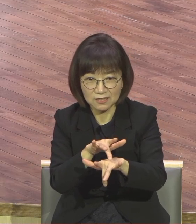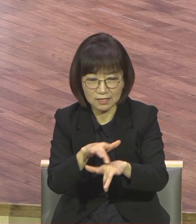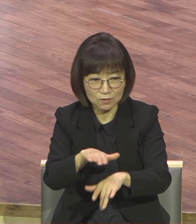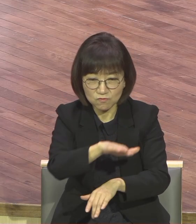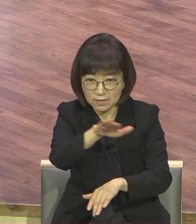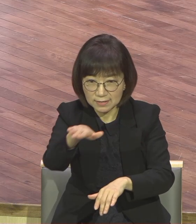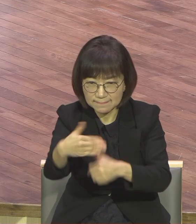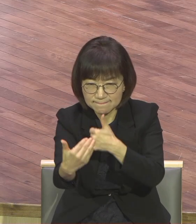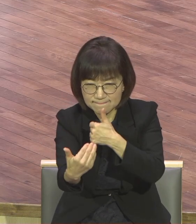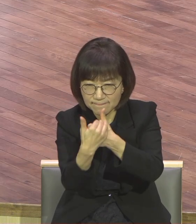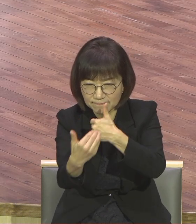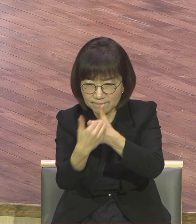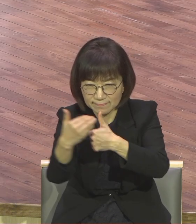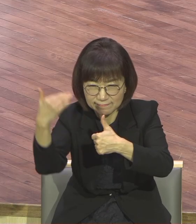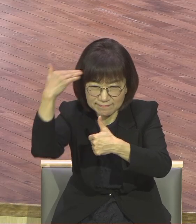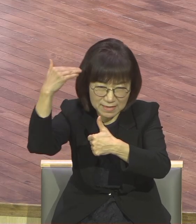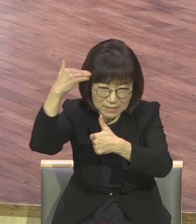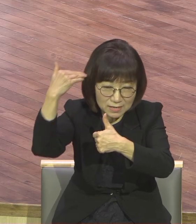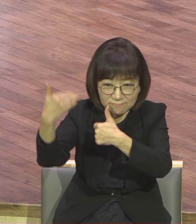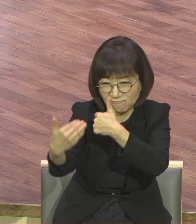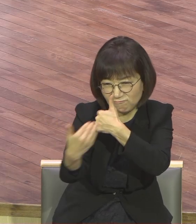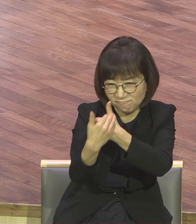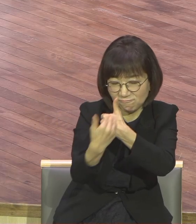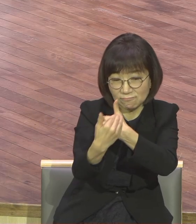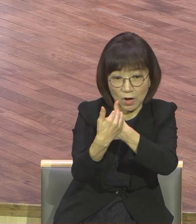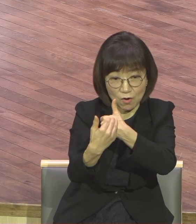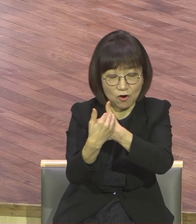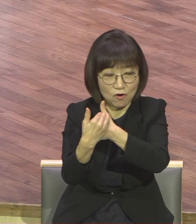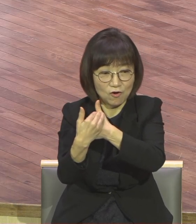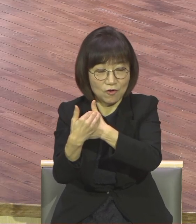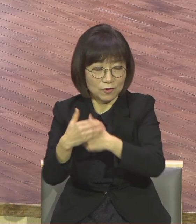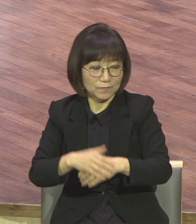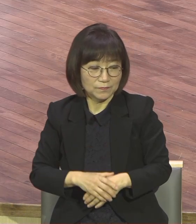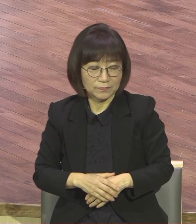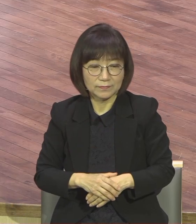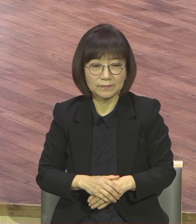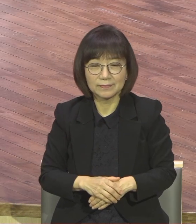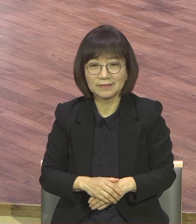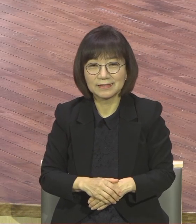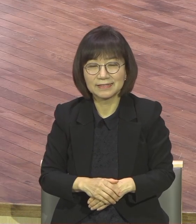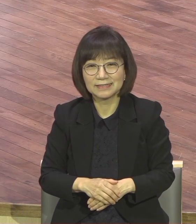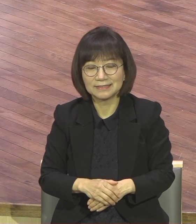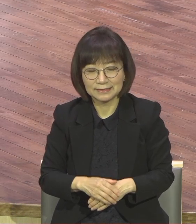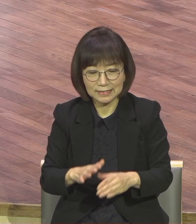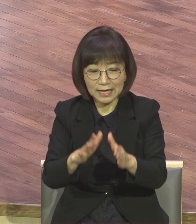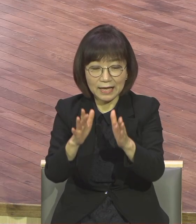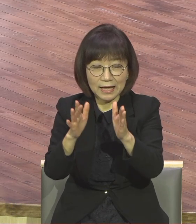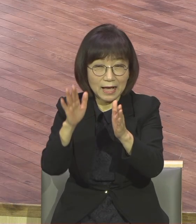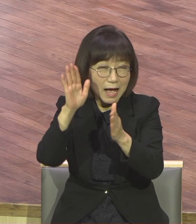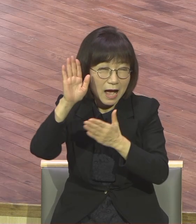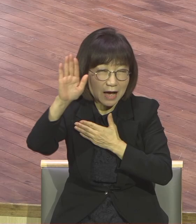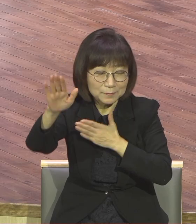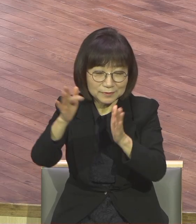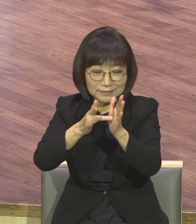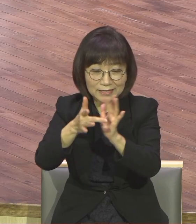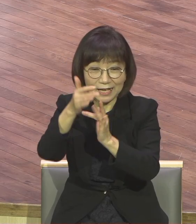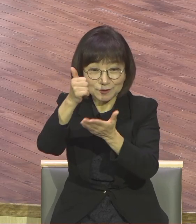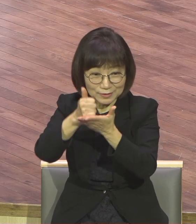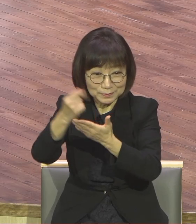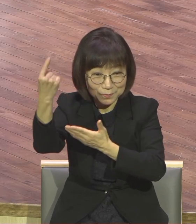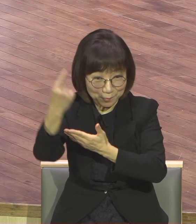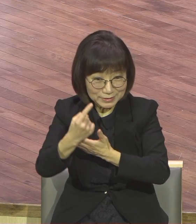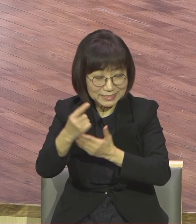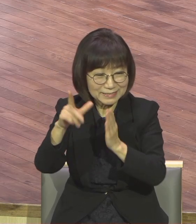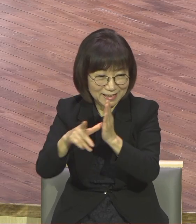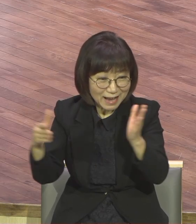우리를 계속해서 공격을 합니다. 계속 공격합니다. 예수 그리스도께서 재림하실 때까지 24시 우는